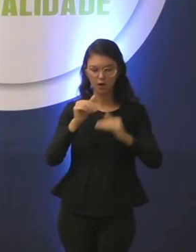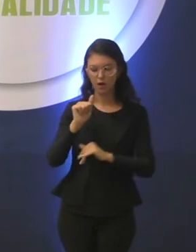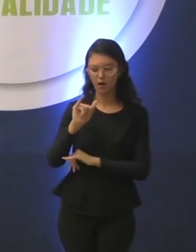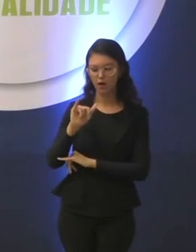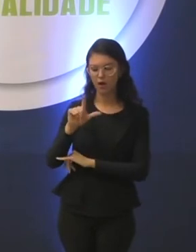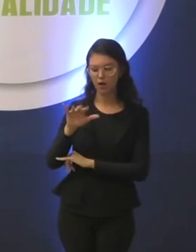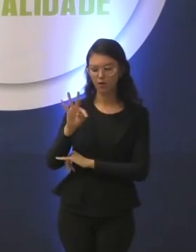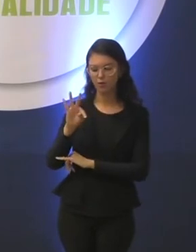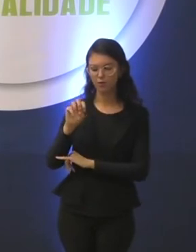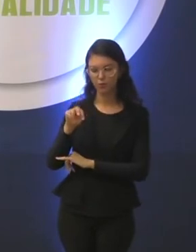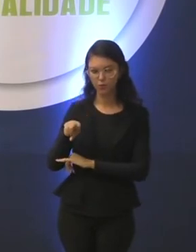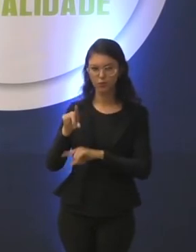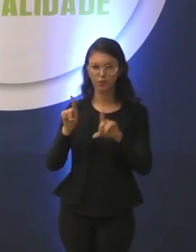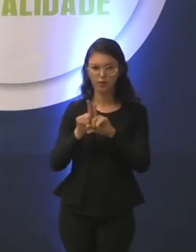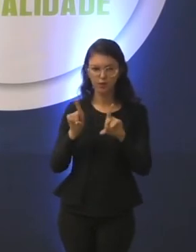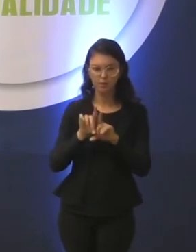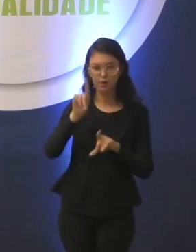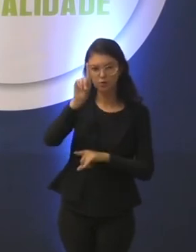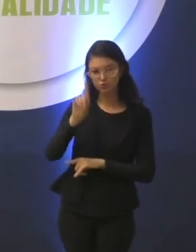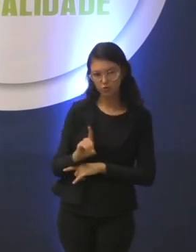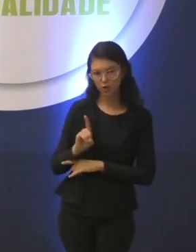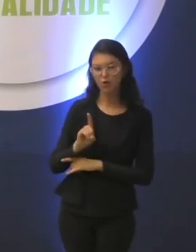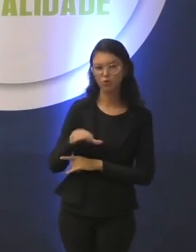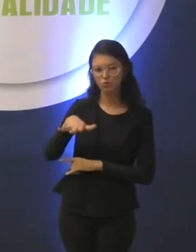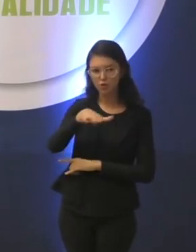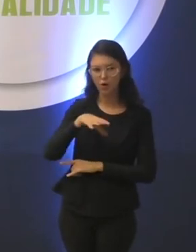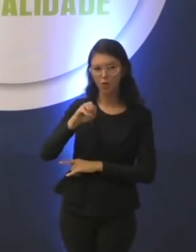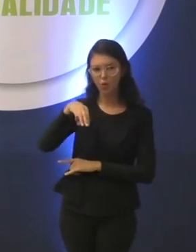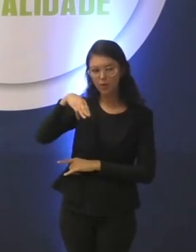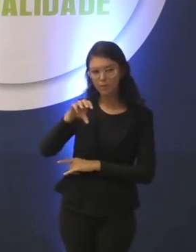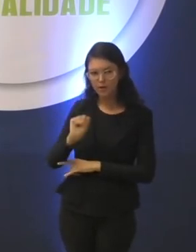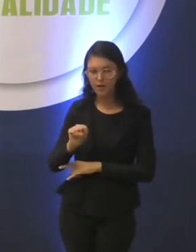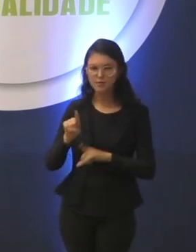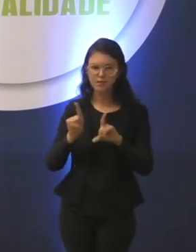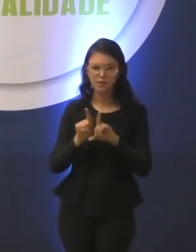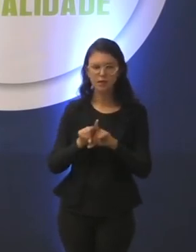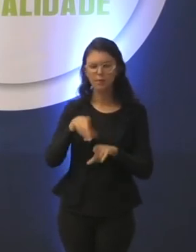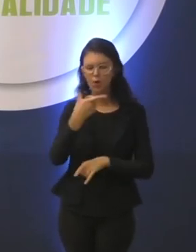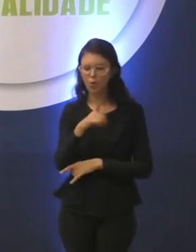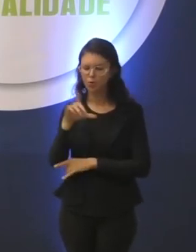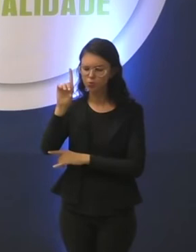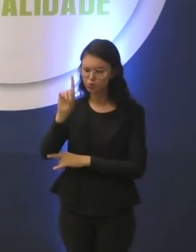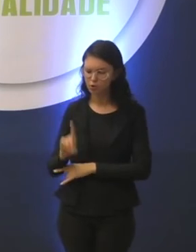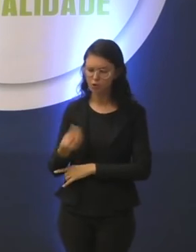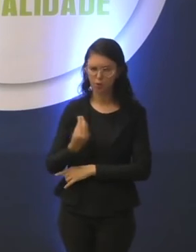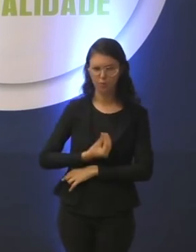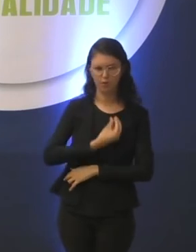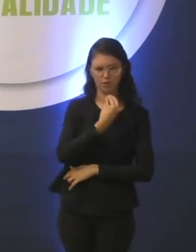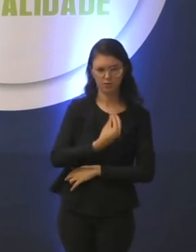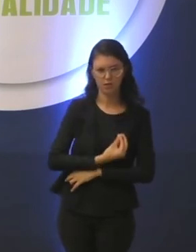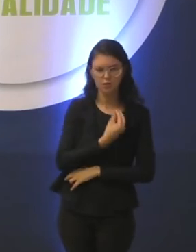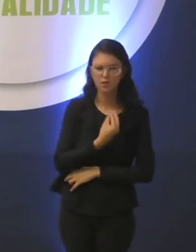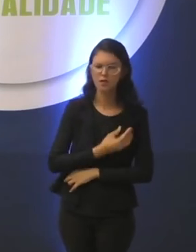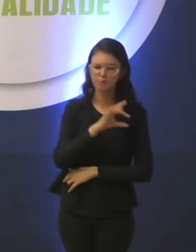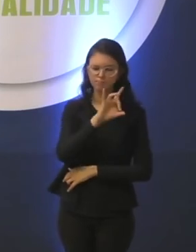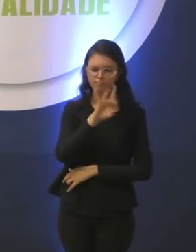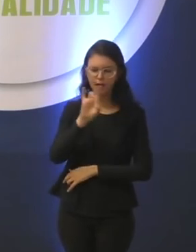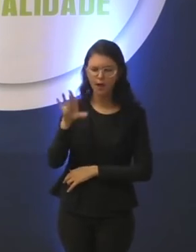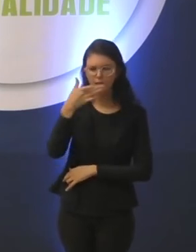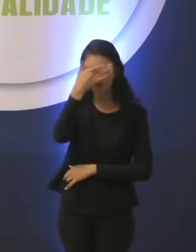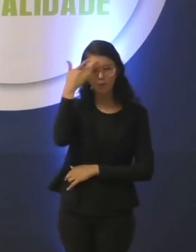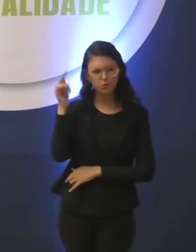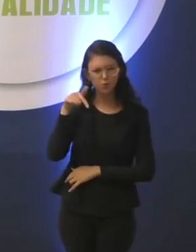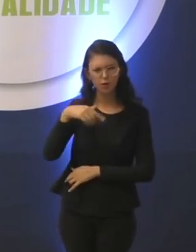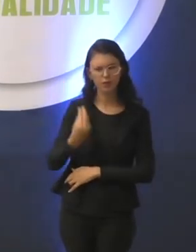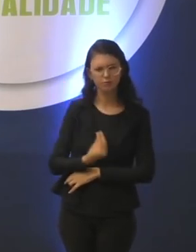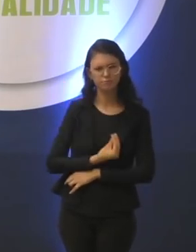o diretor-geral do ONS, CIOC, os nossos diretores aqui presentes, diretor Giacomo, diretor Ricardo, todos os